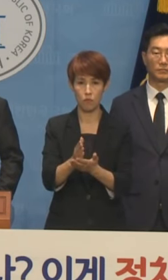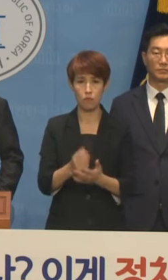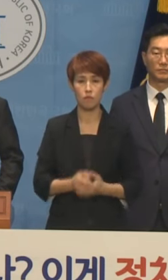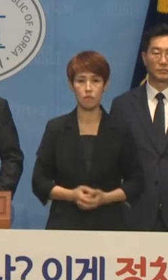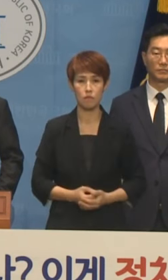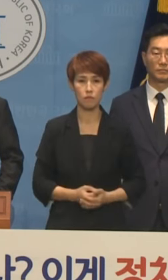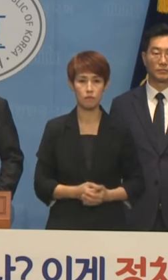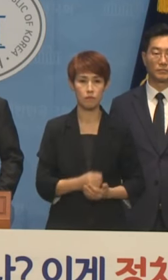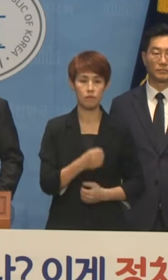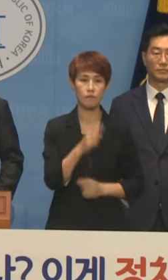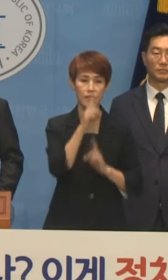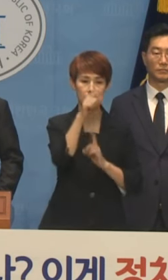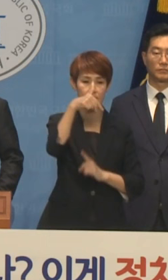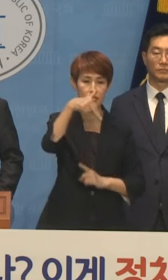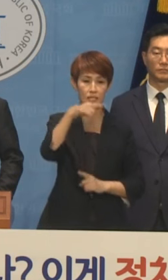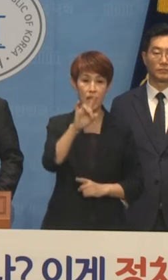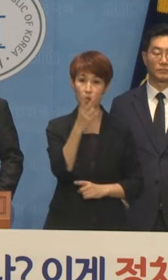이재용과